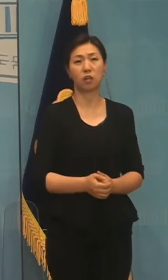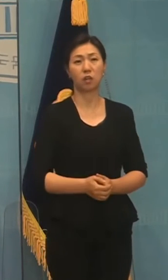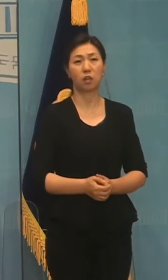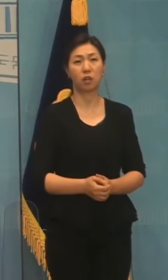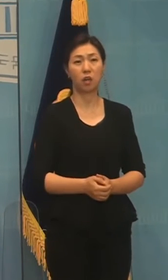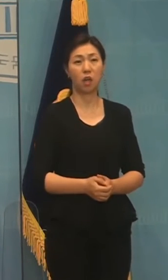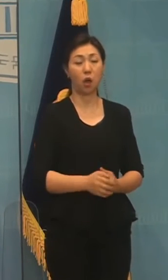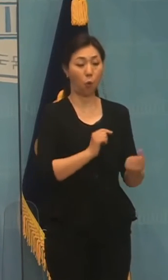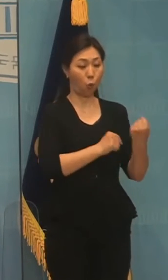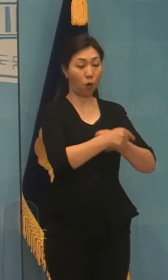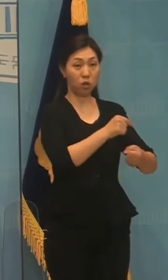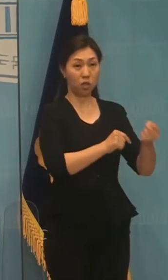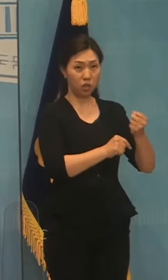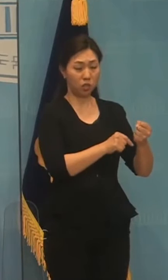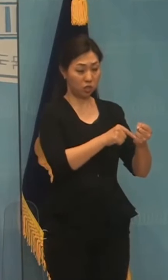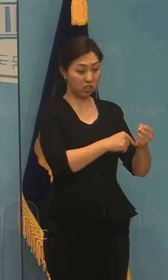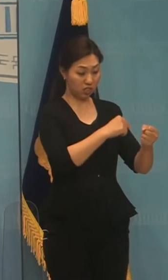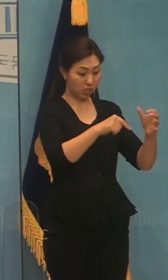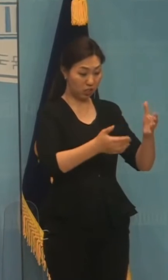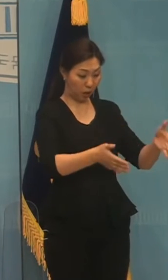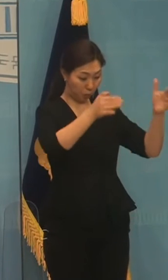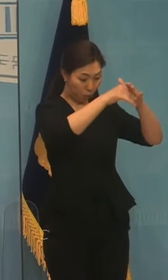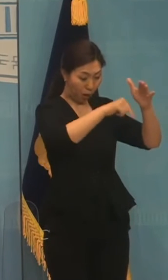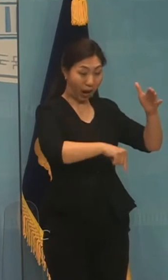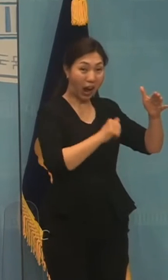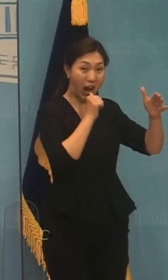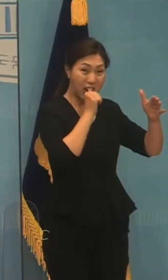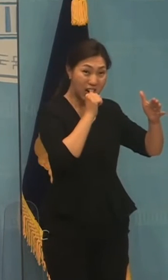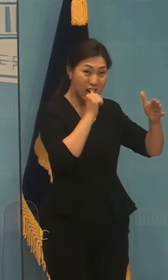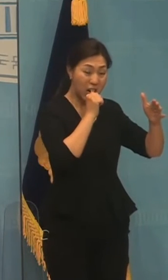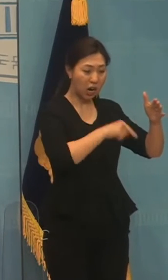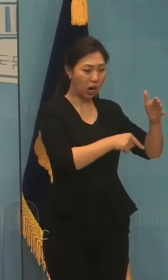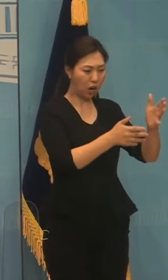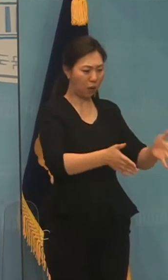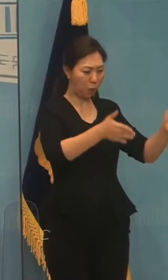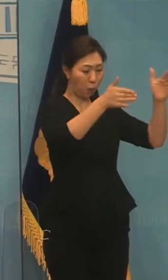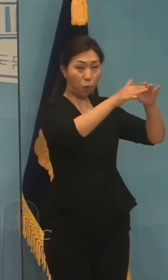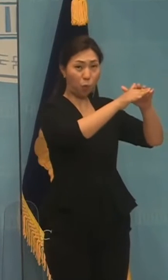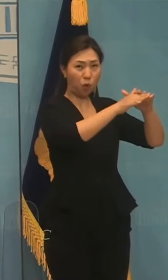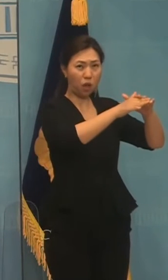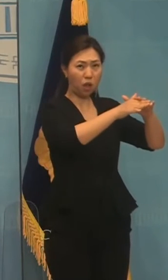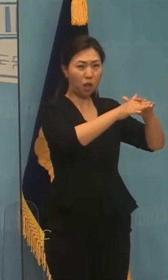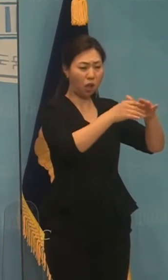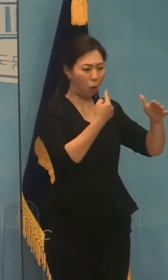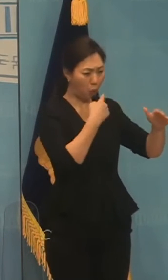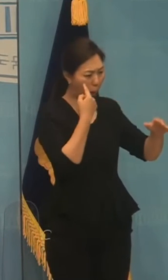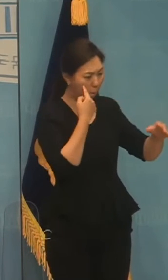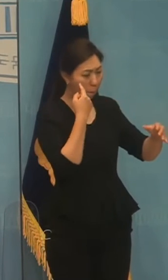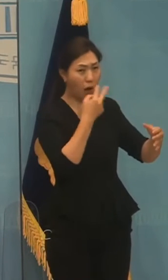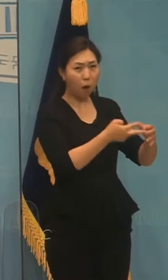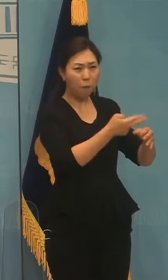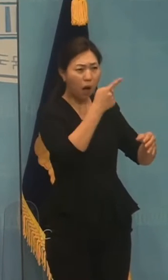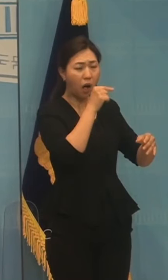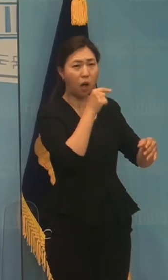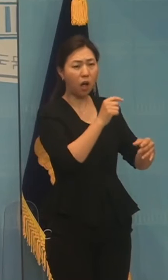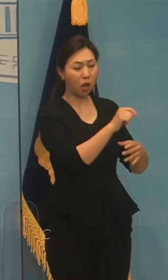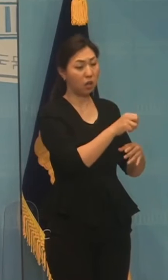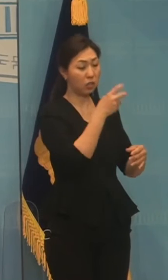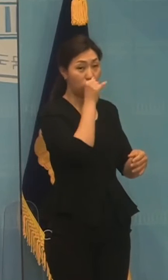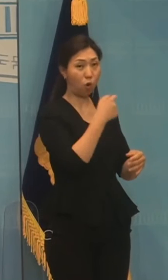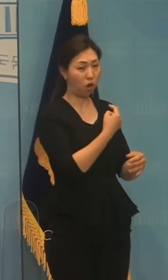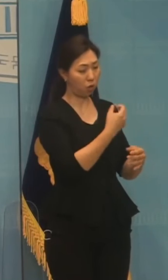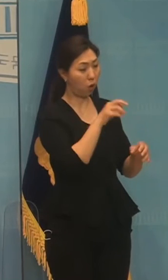건물 내부 철판 부실 시공에 따른 경납 건물 콘크리트 동봉 발견, 노후화